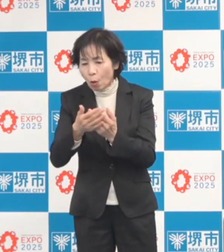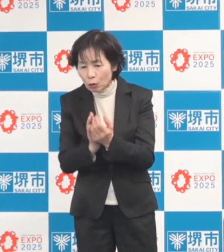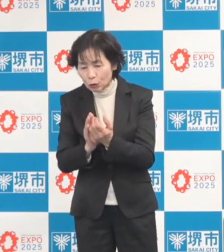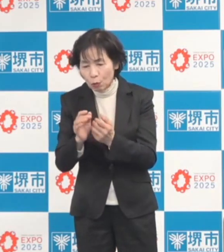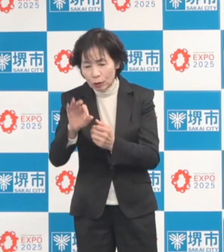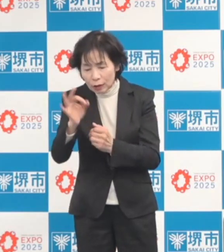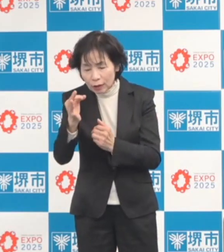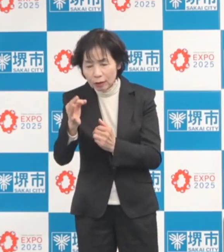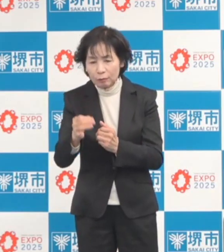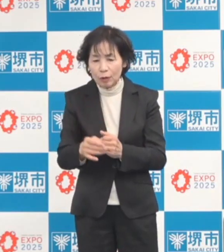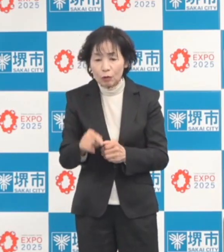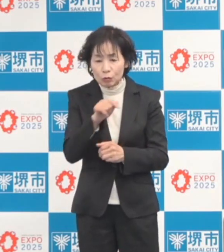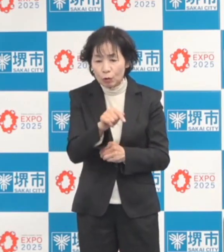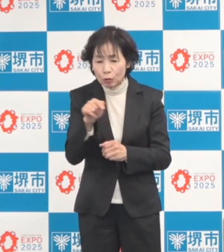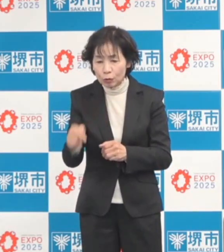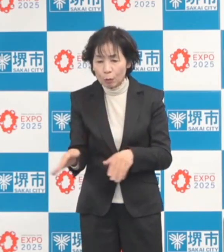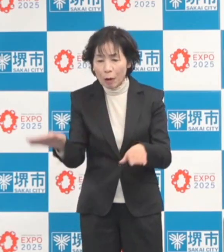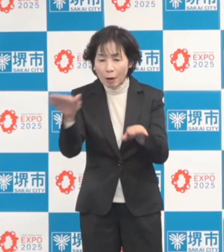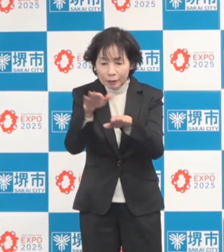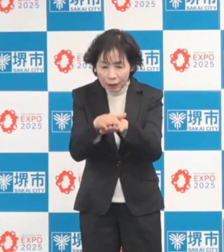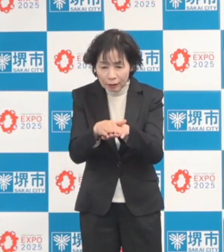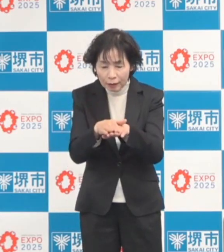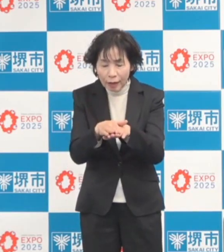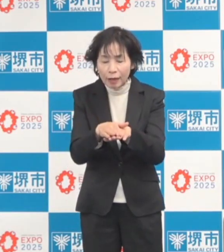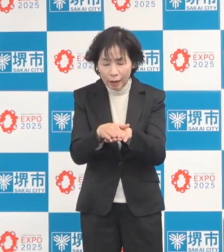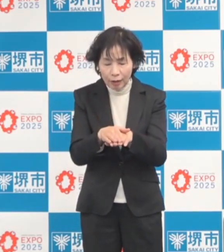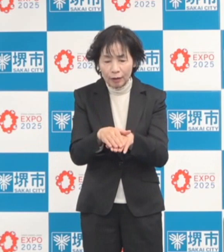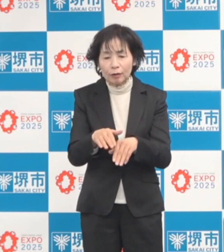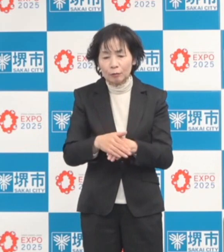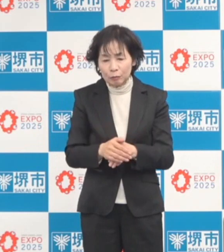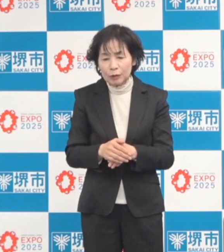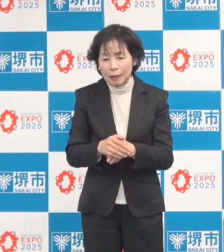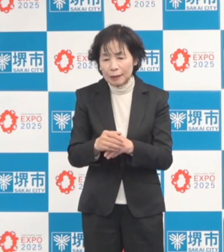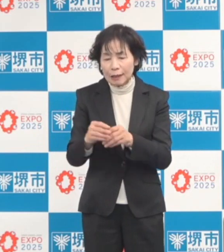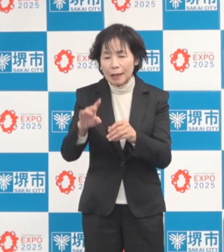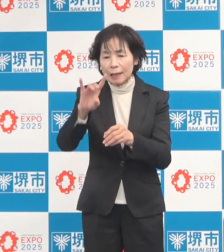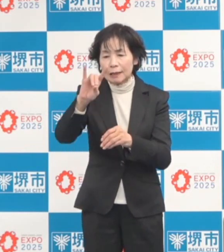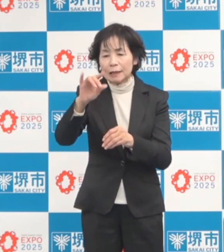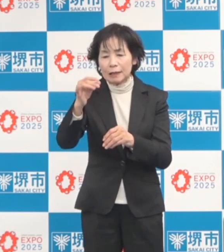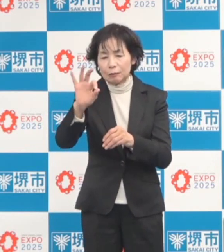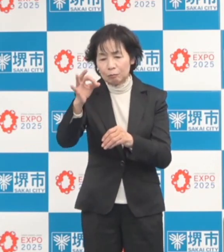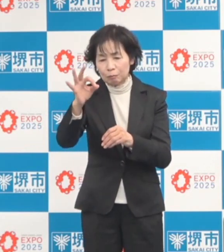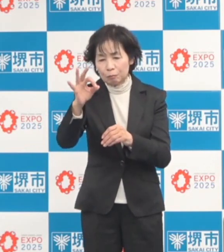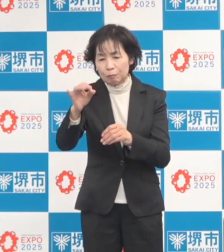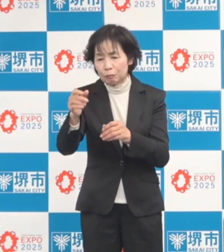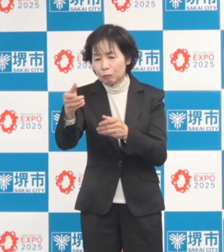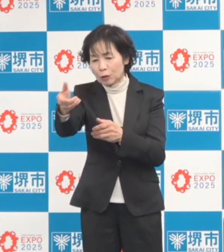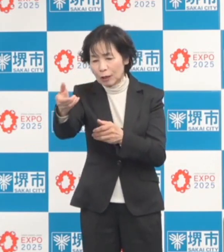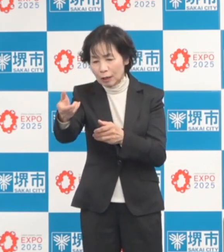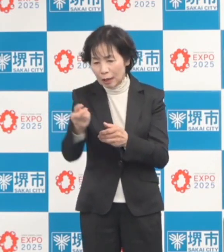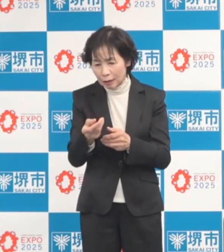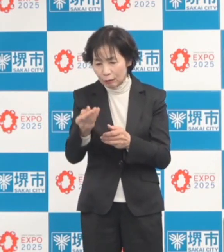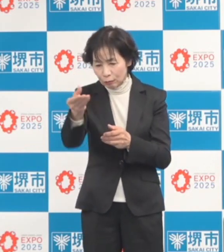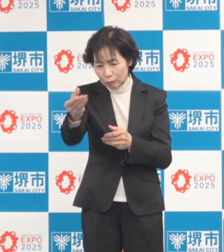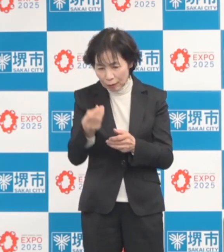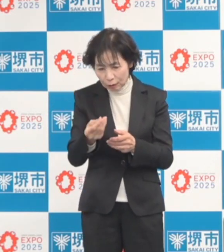今回非常に大きな基金の取り崩しとなっています。です